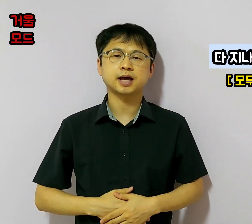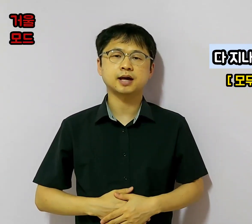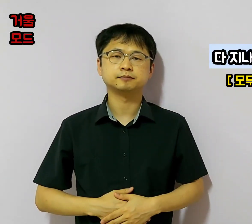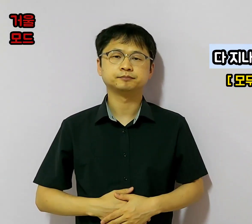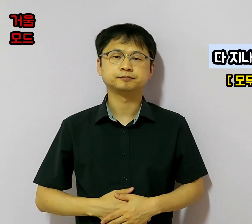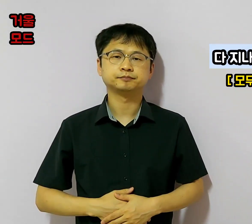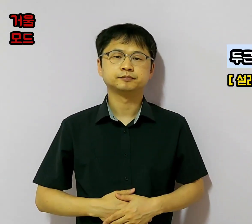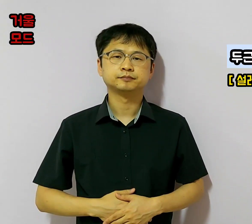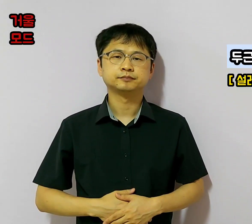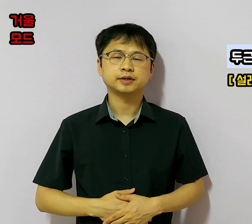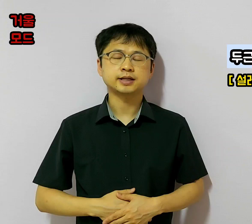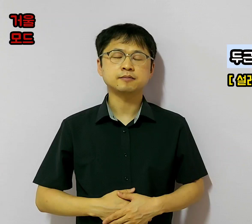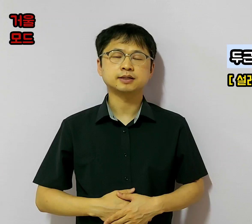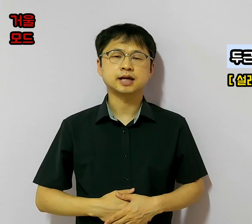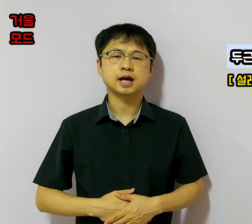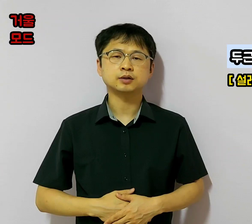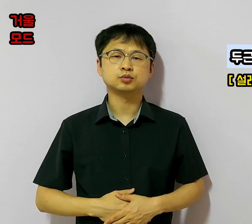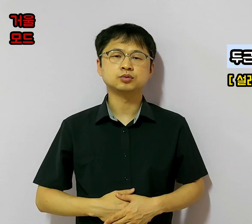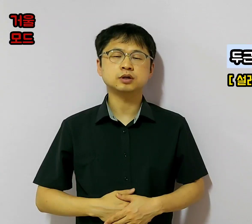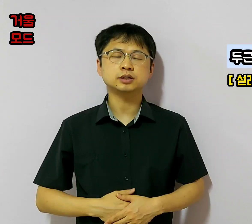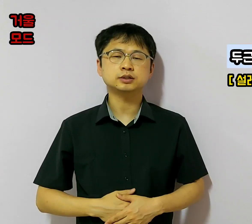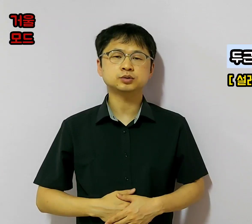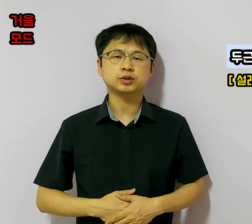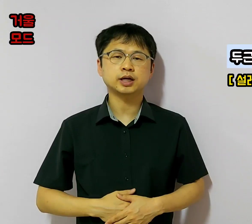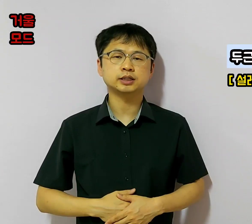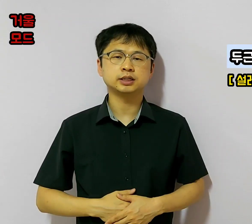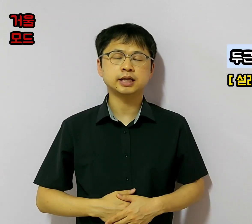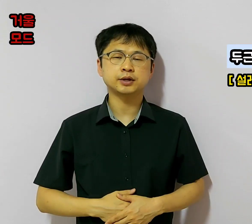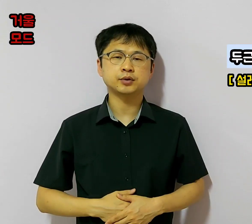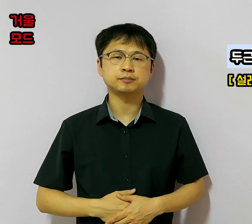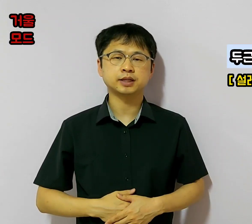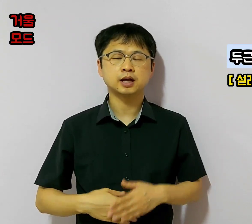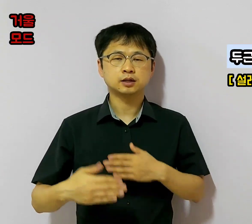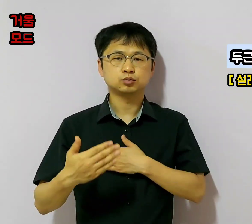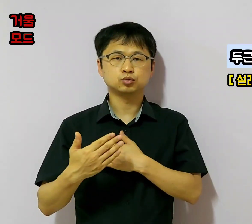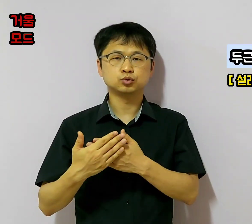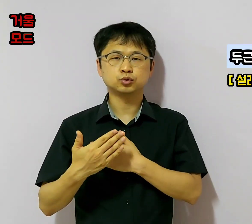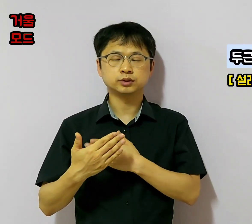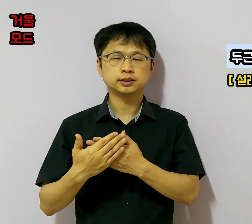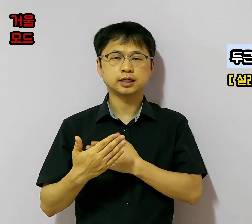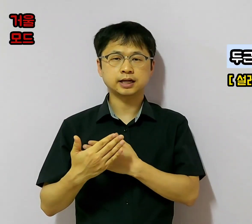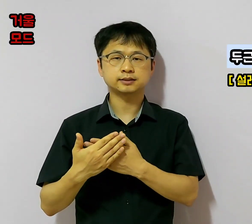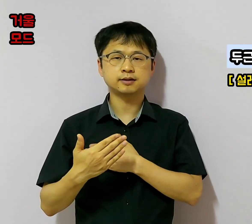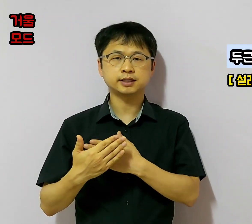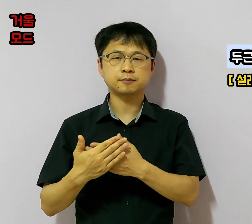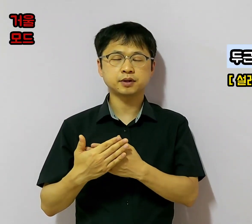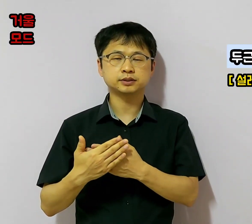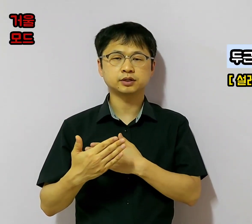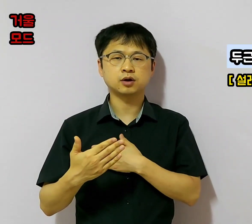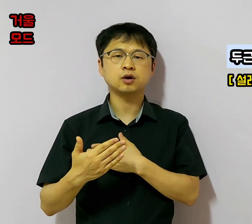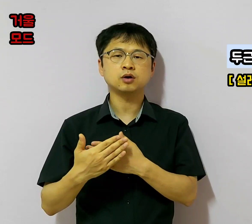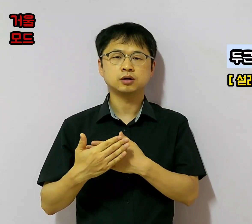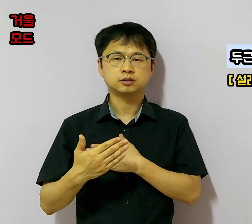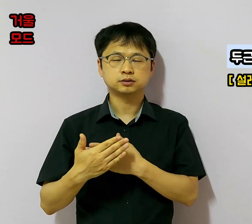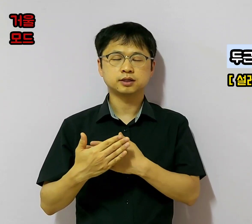됩니다. 네, 다음 가사. 두근거리는 소리가 들리나요? 입니다. 두근두근. 아까 설레다 배웠죠?